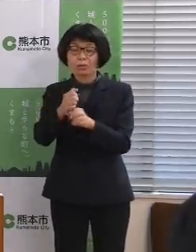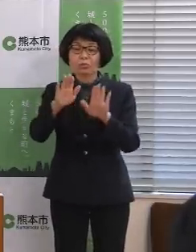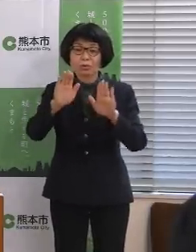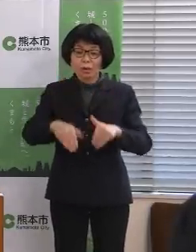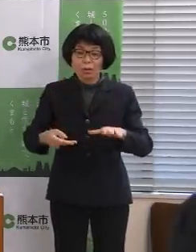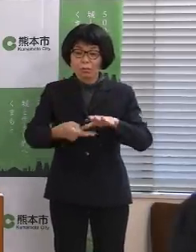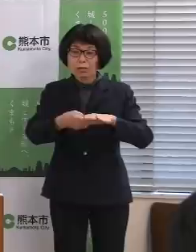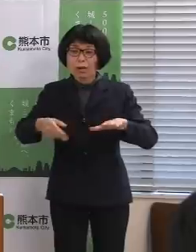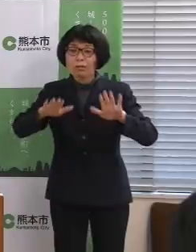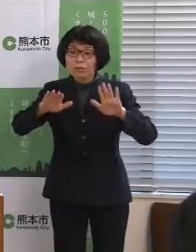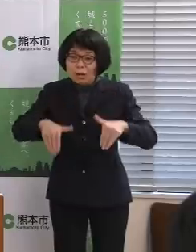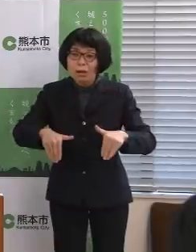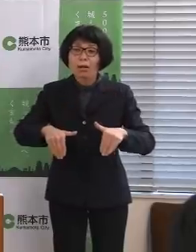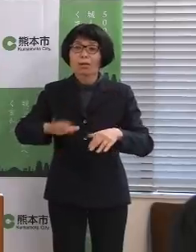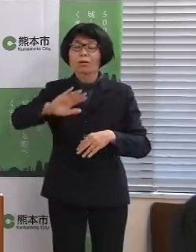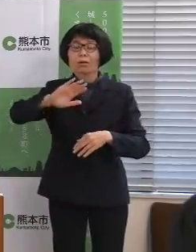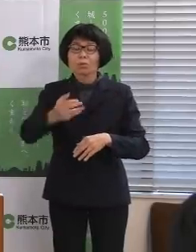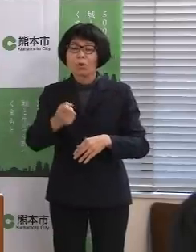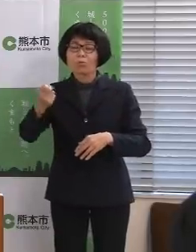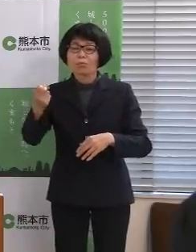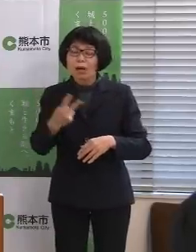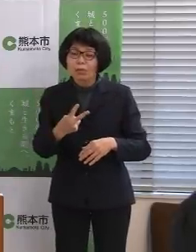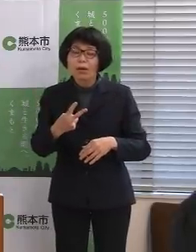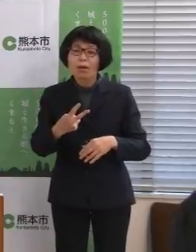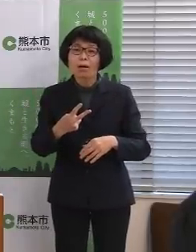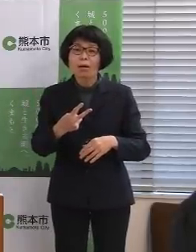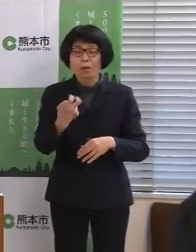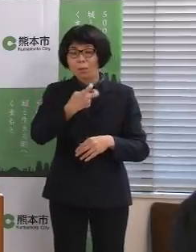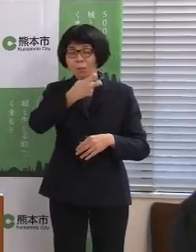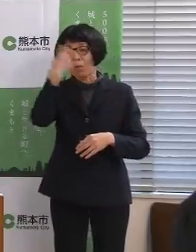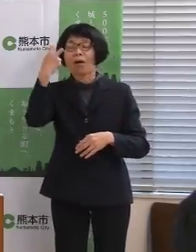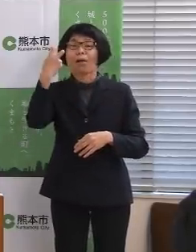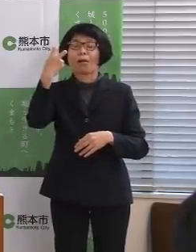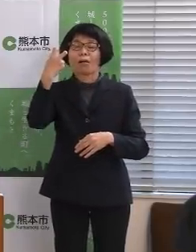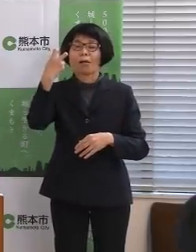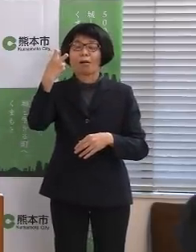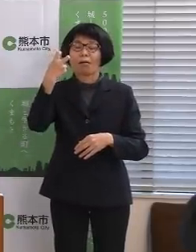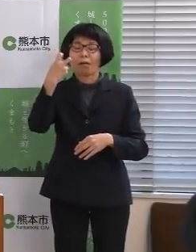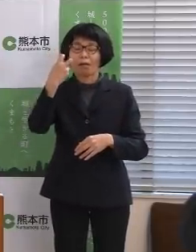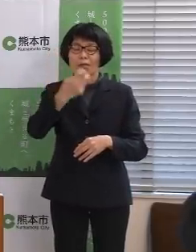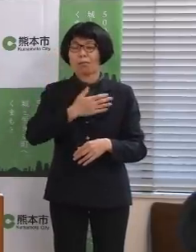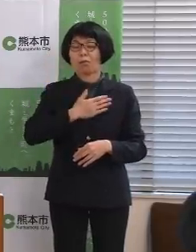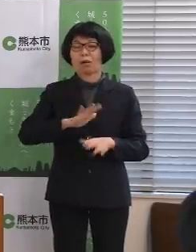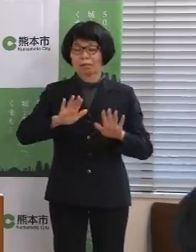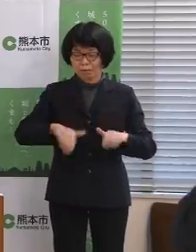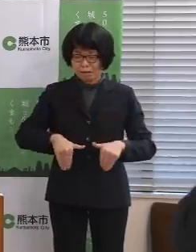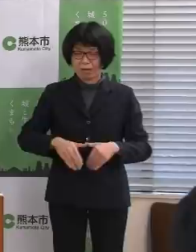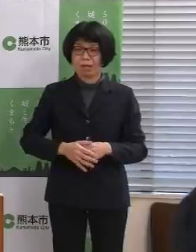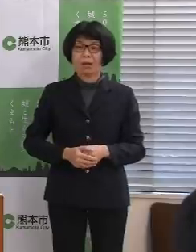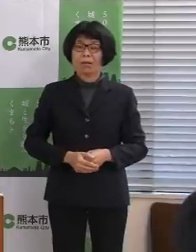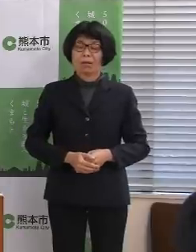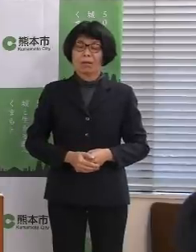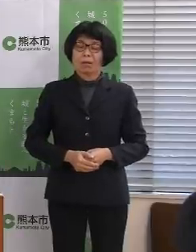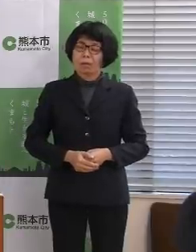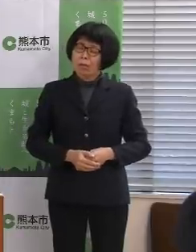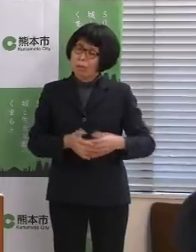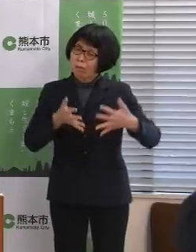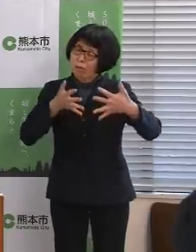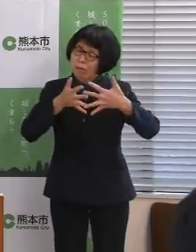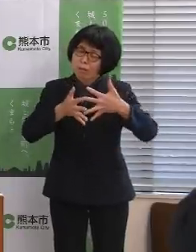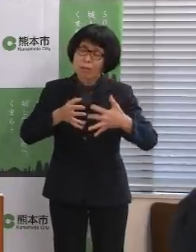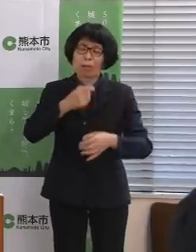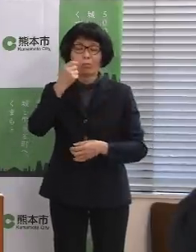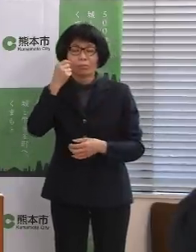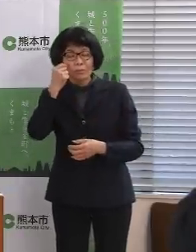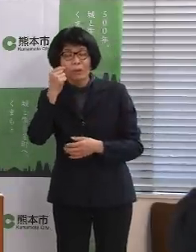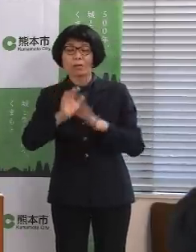もかかわらず再度陽性となる感染者も出ているなど、予断を許さない状